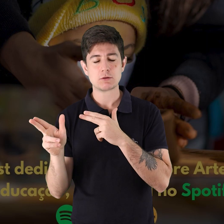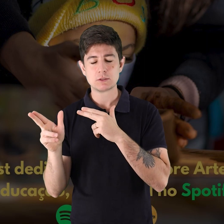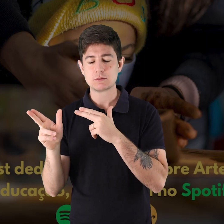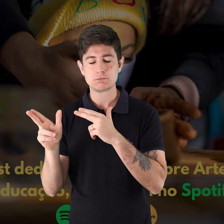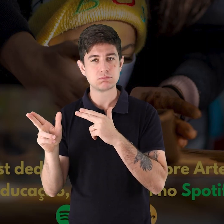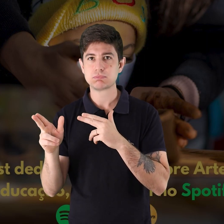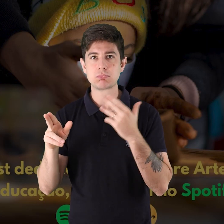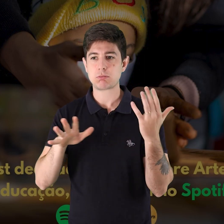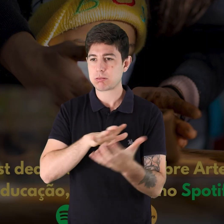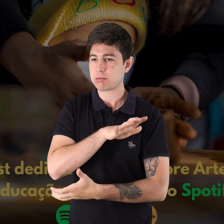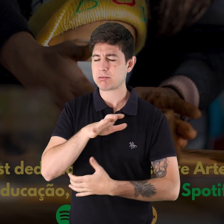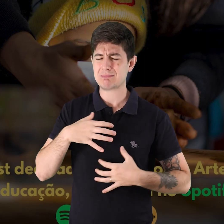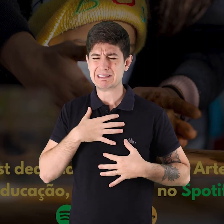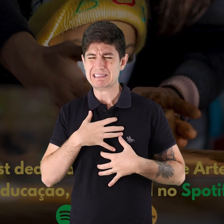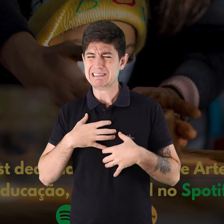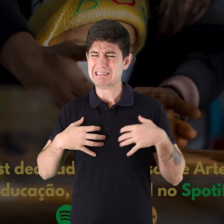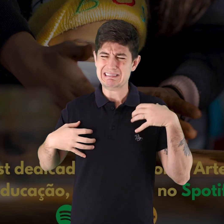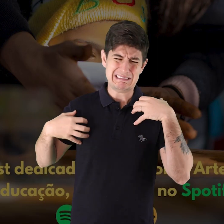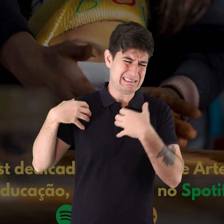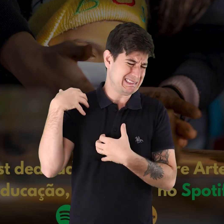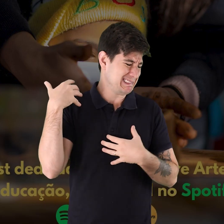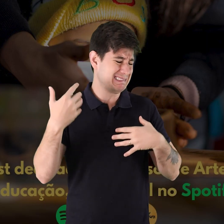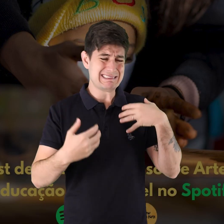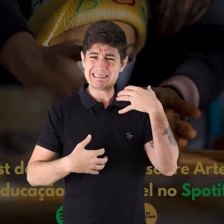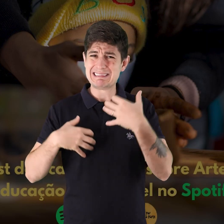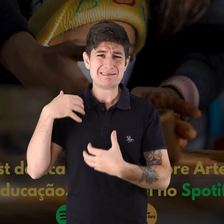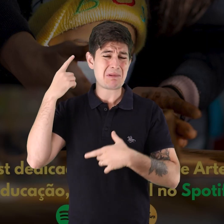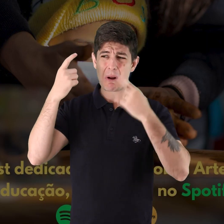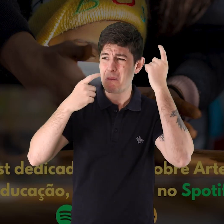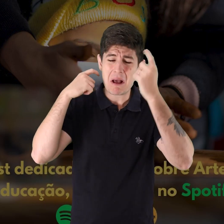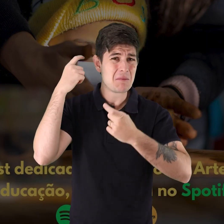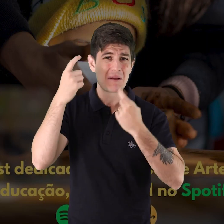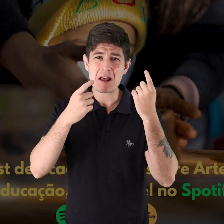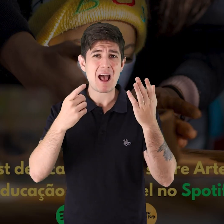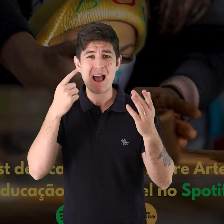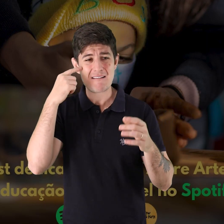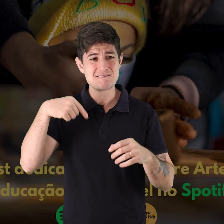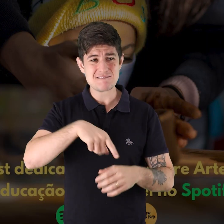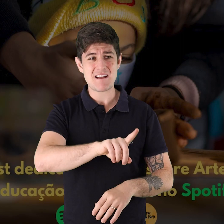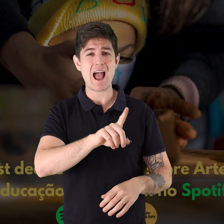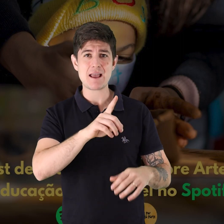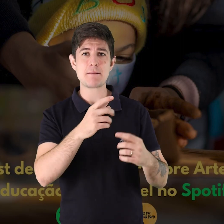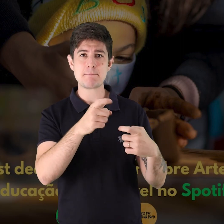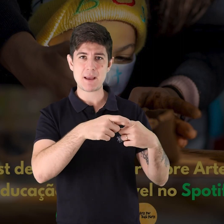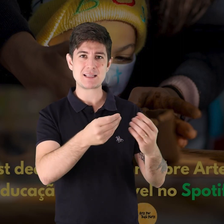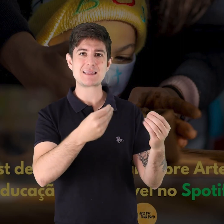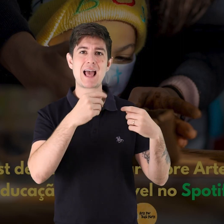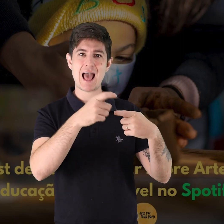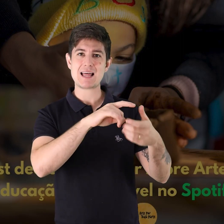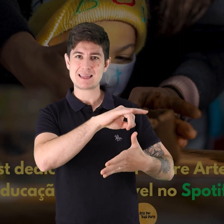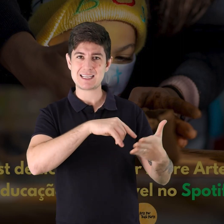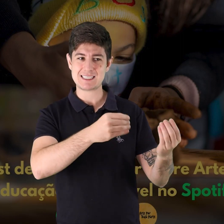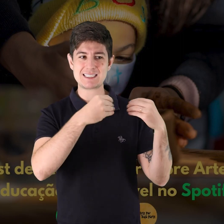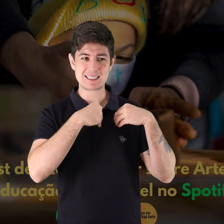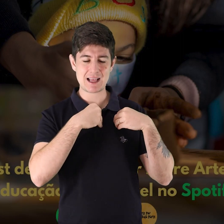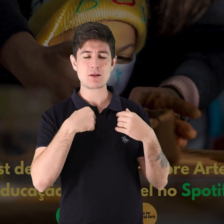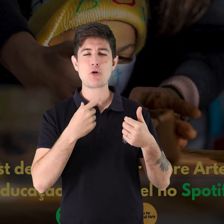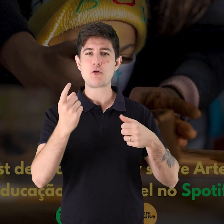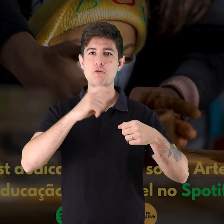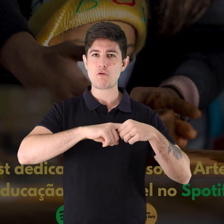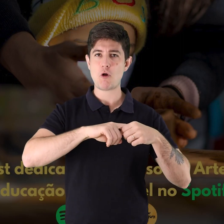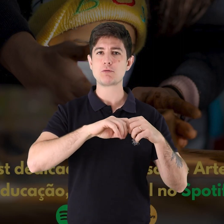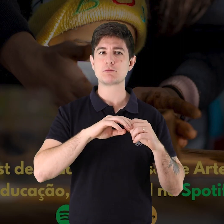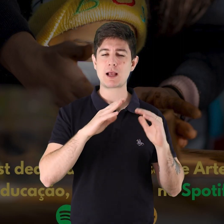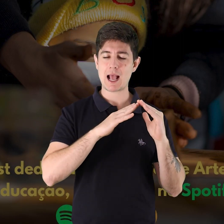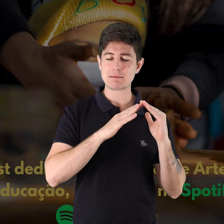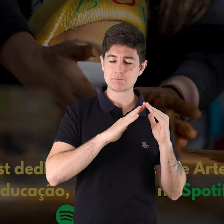crise, né, uma síndrome do pânico, no dia seguinte você procura ajuda, vai para um médico, o médico te dá um atestado e aí